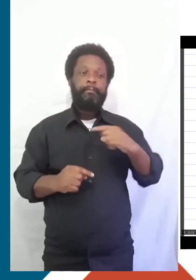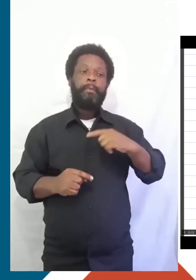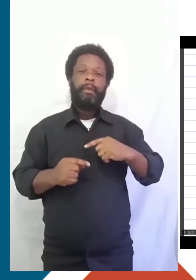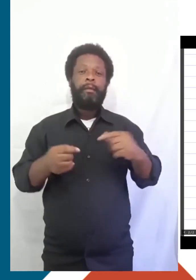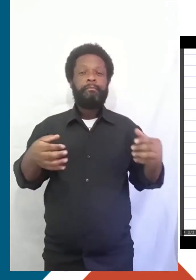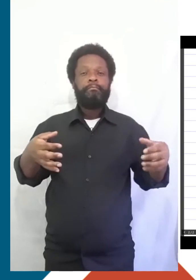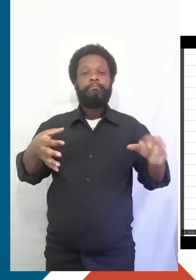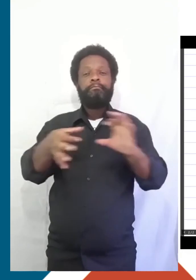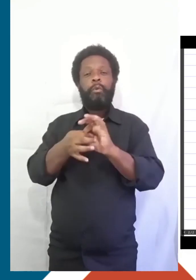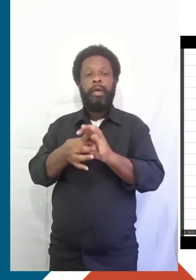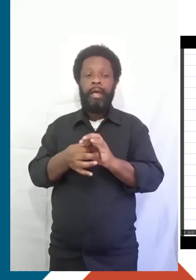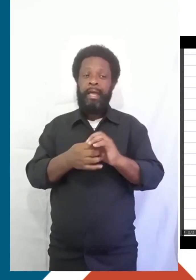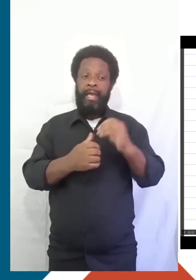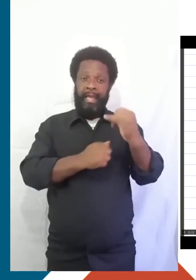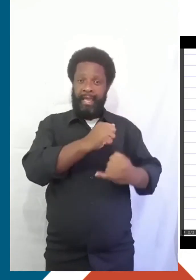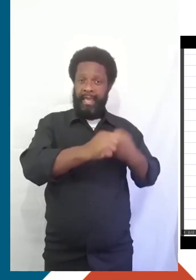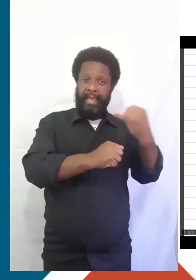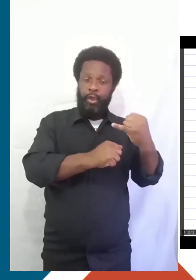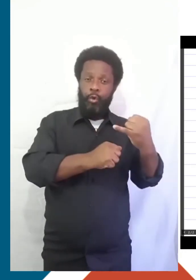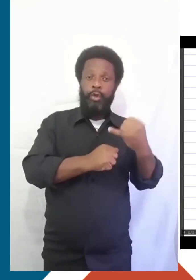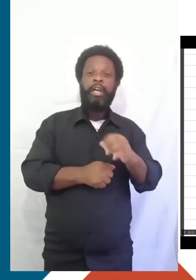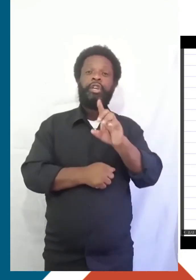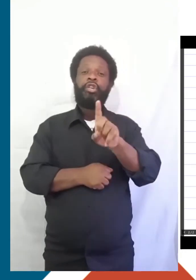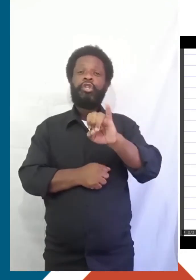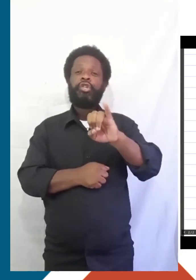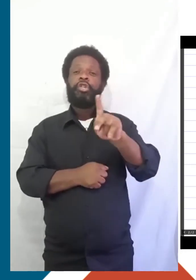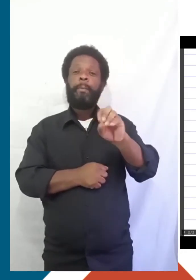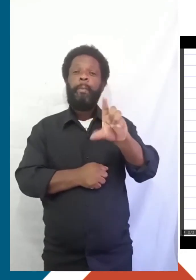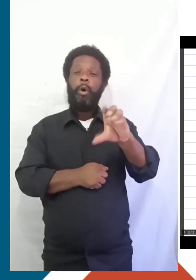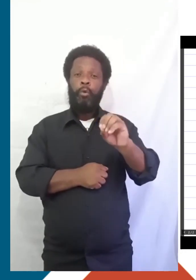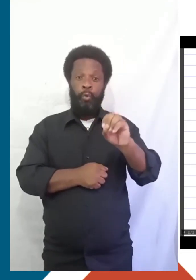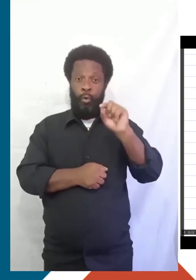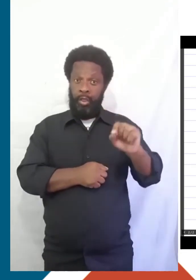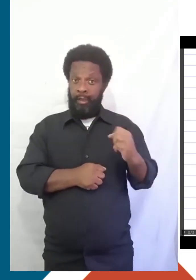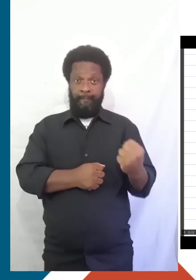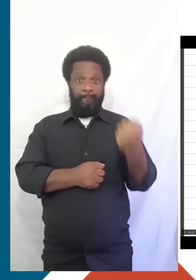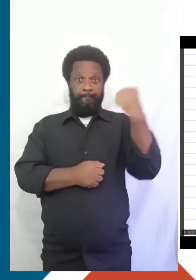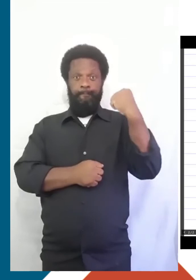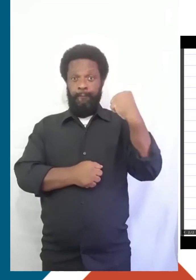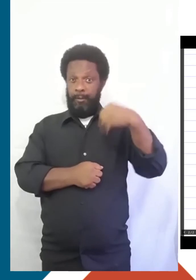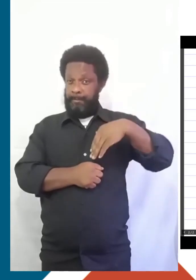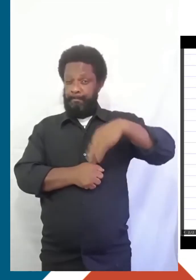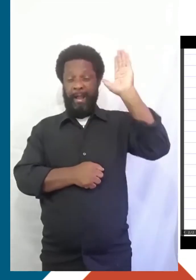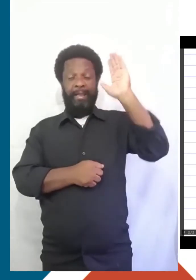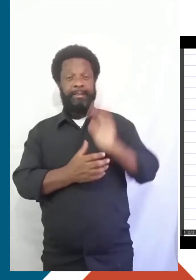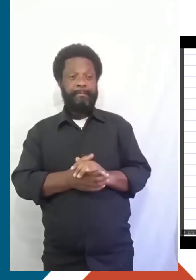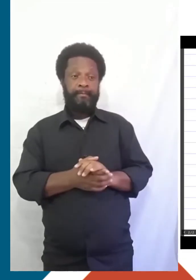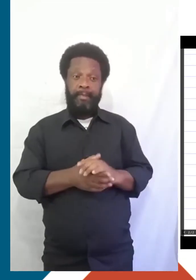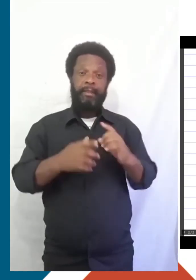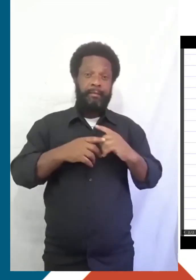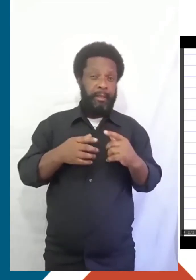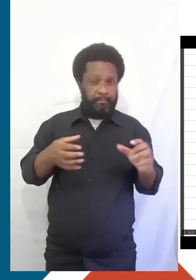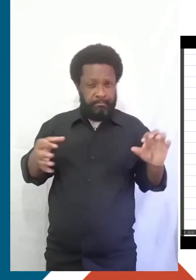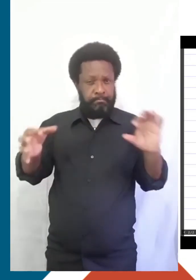temos ali a interação íon-dipolo, que é a mais forte dentre essas quatro. Você